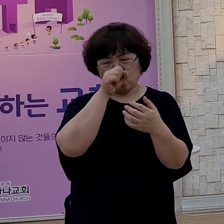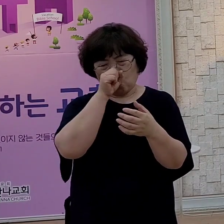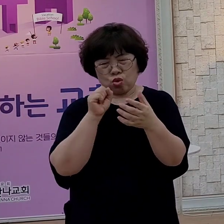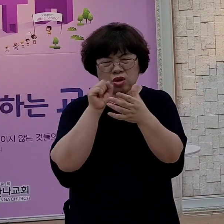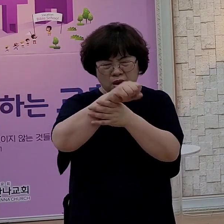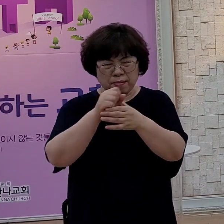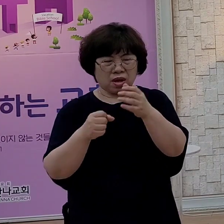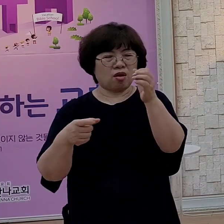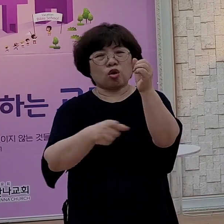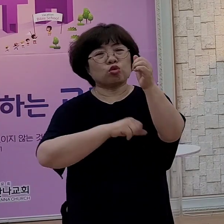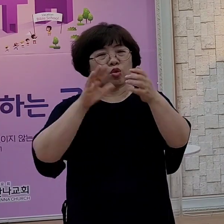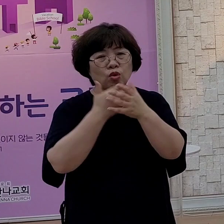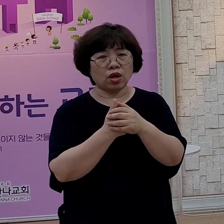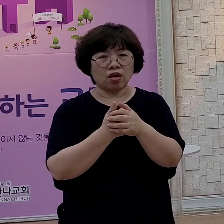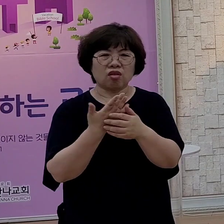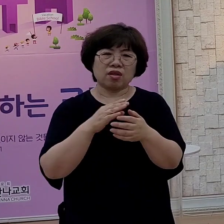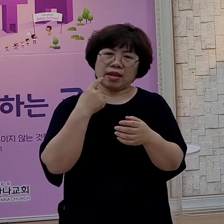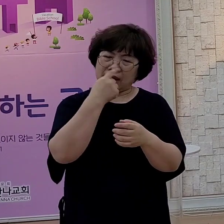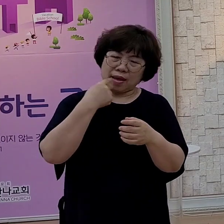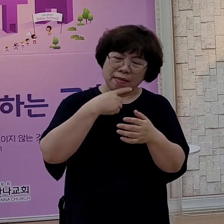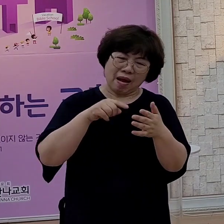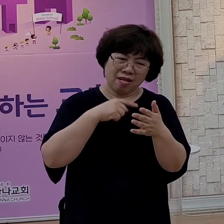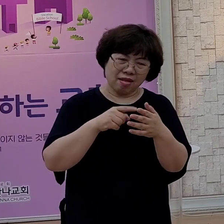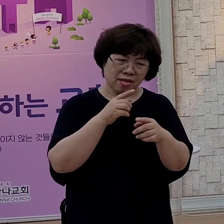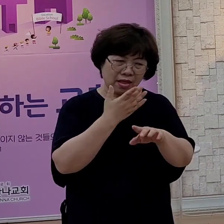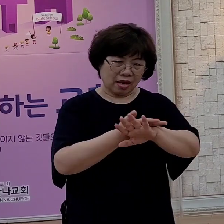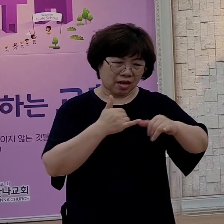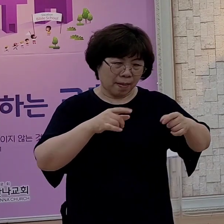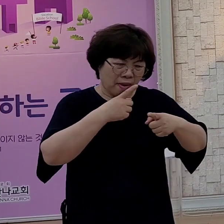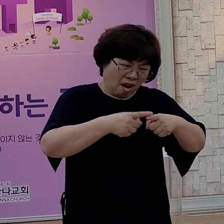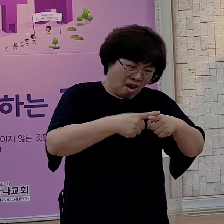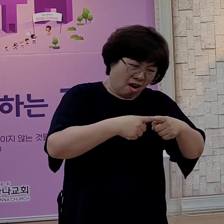우리 입에서는 남 평가, 갈라놓고